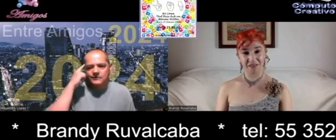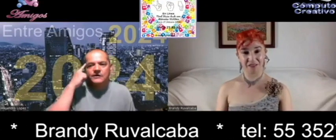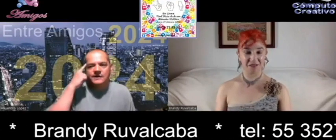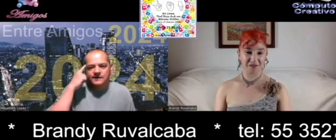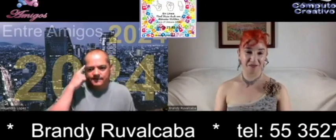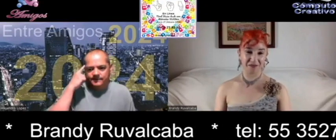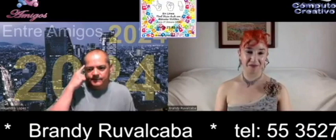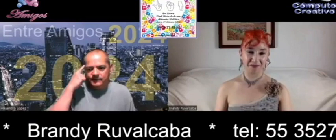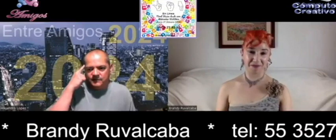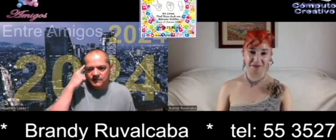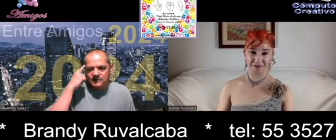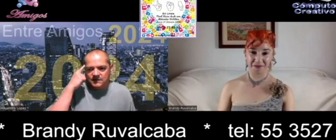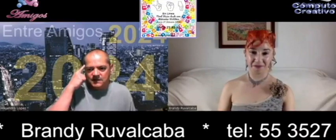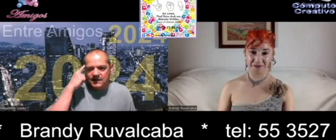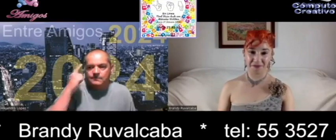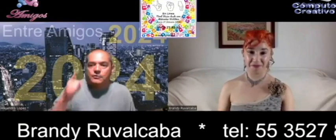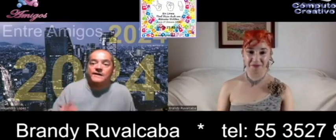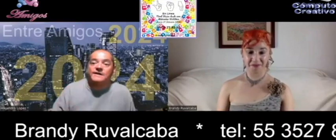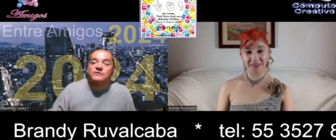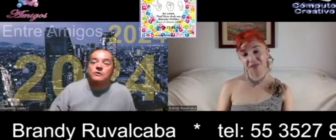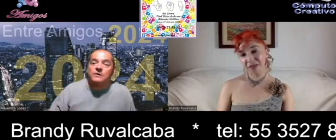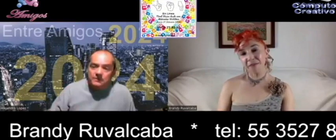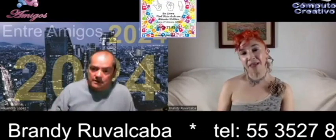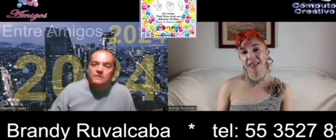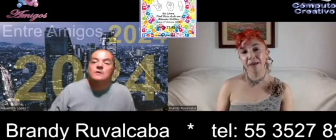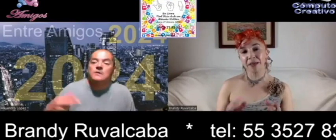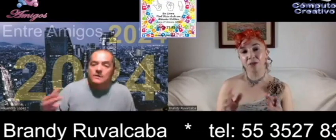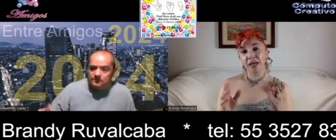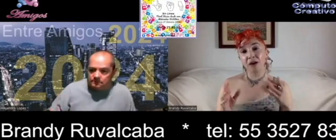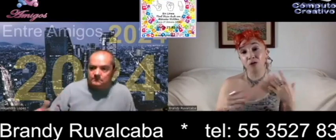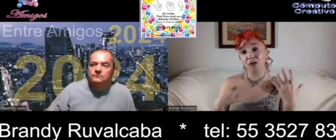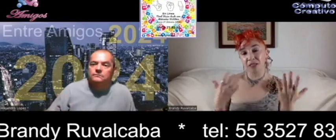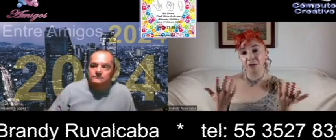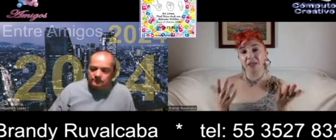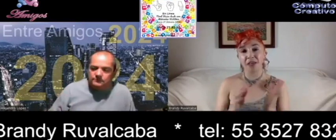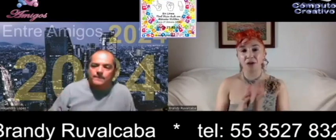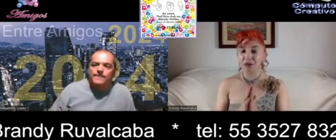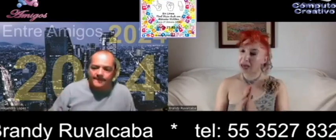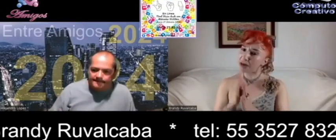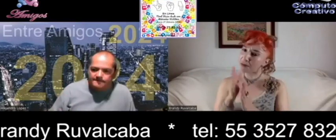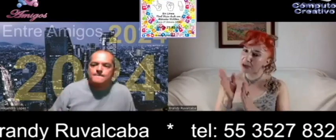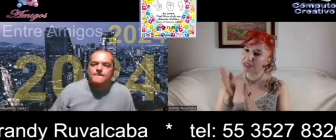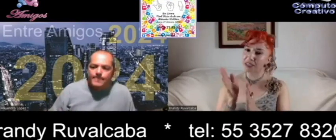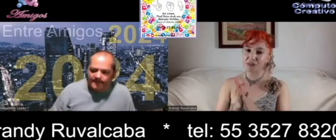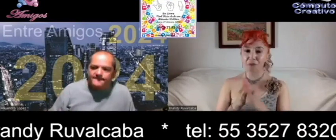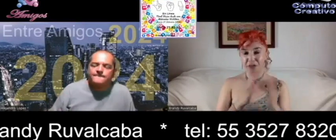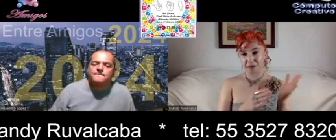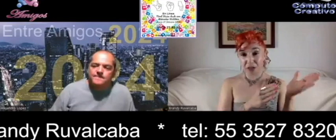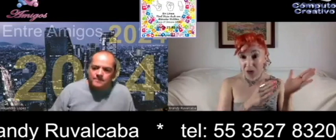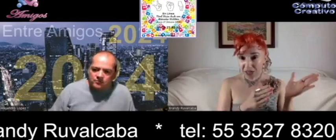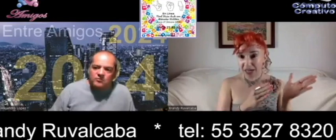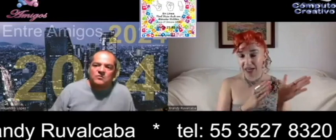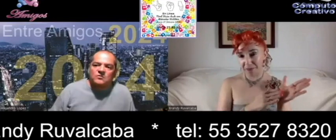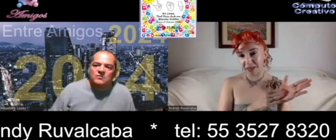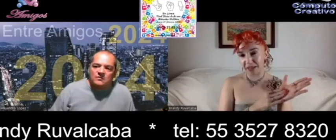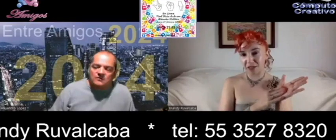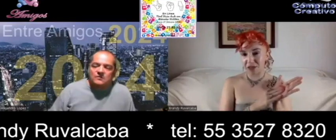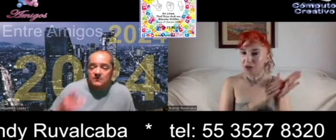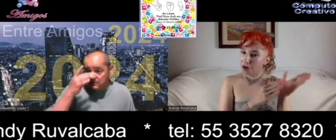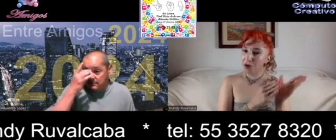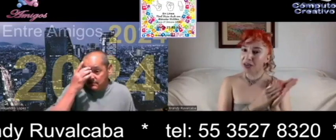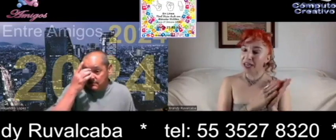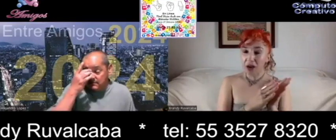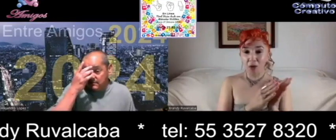mucho a razonar. El Sí, poder finalmente también una autodisciplina, ¿no? De, voy a hacer esto porque me toca aprender